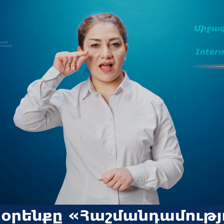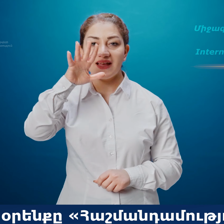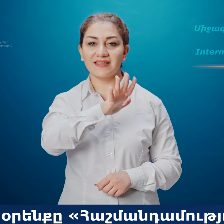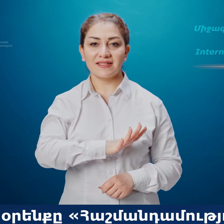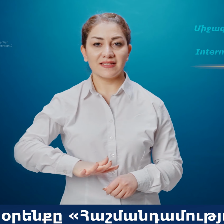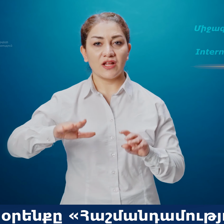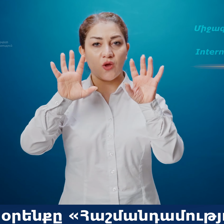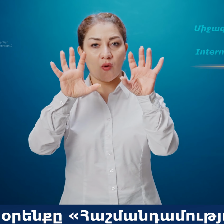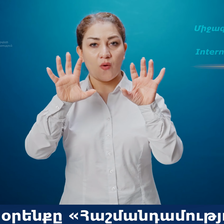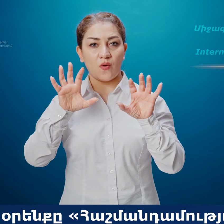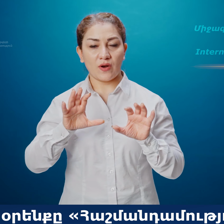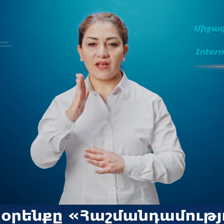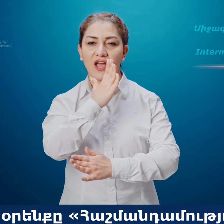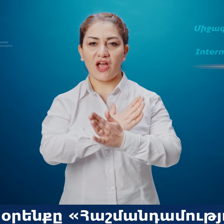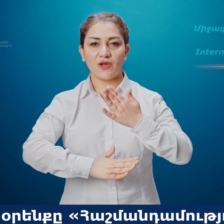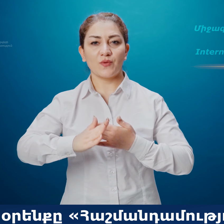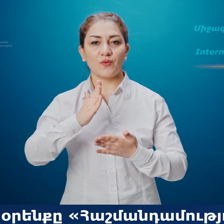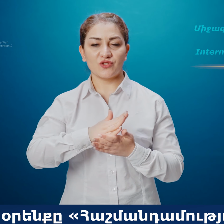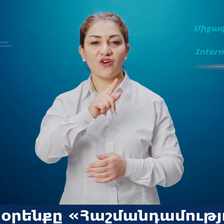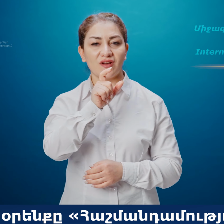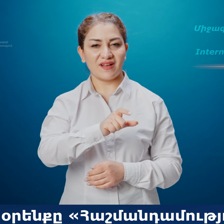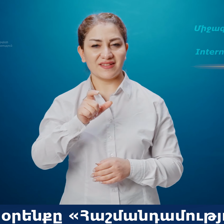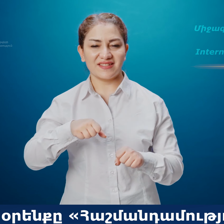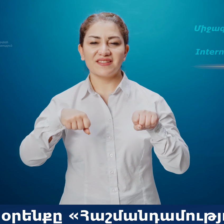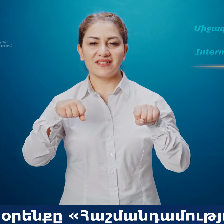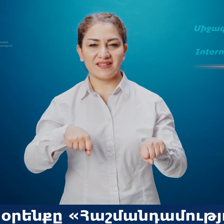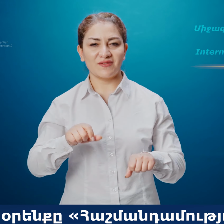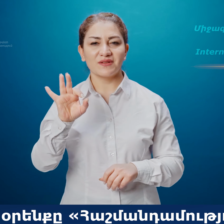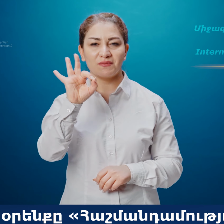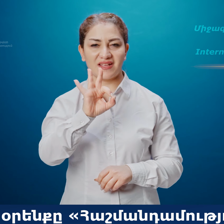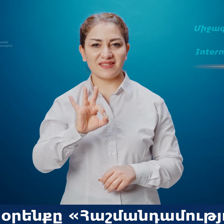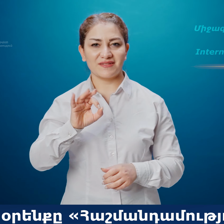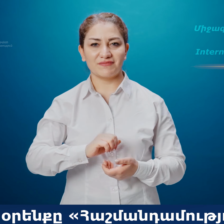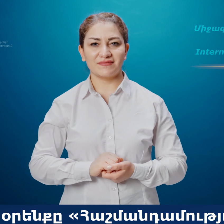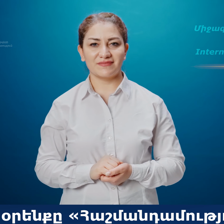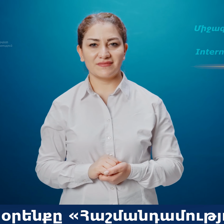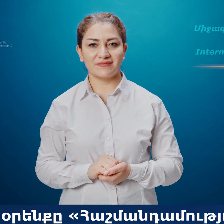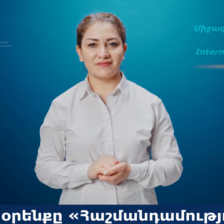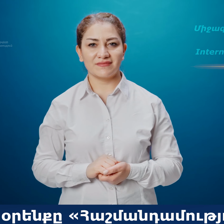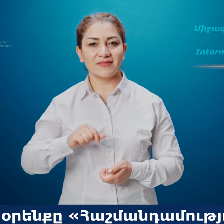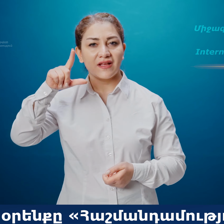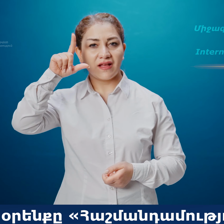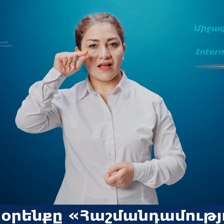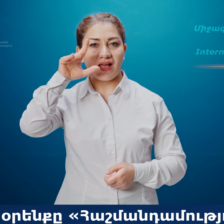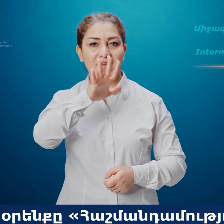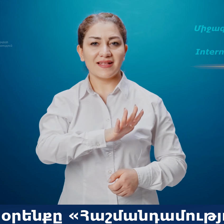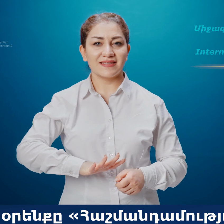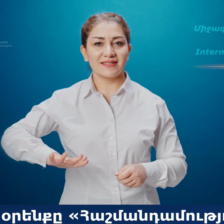Հայաստանի Հանրապետության օրենքը հաշմանդամություն ունեցող անձանց իրավունքների մասին։ Հայաստանի